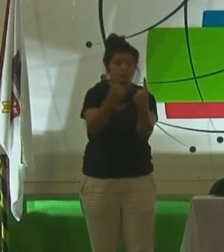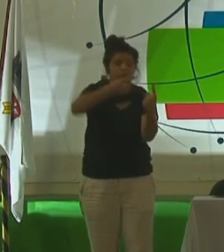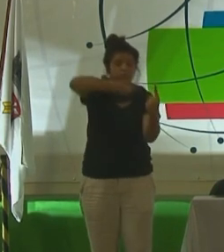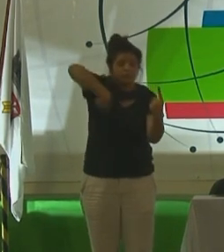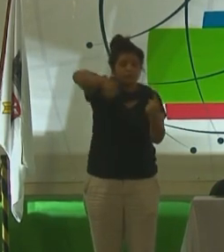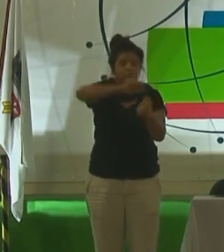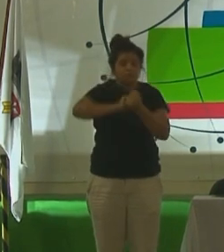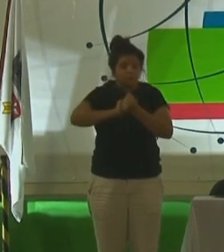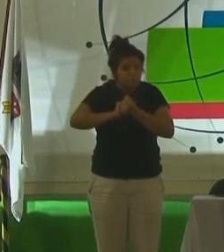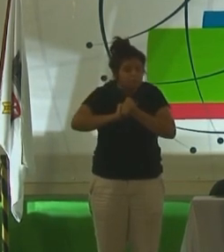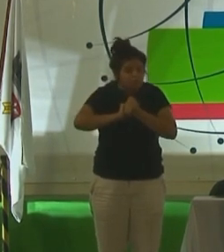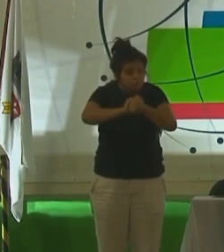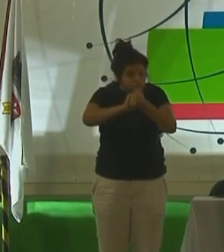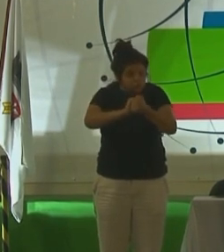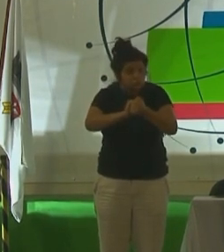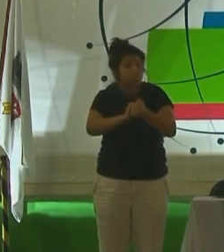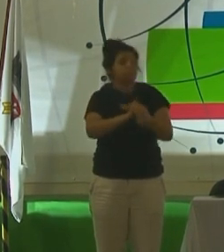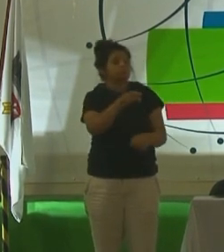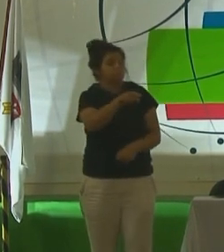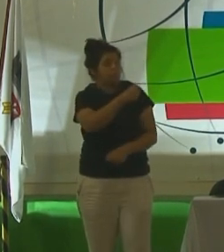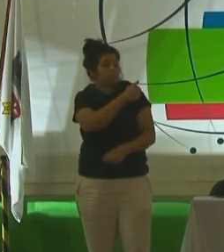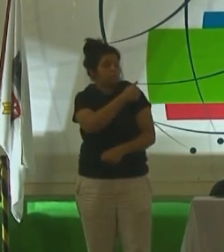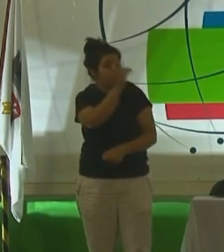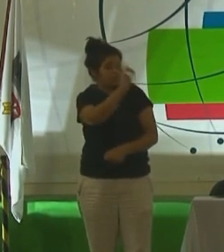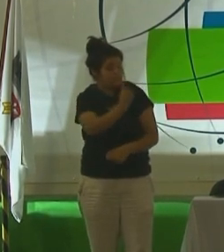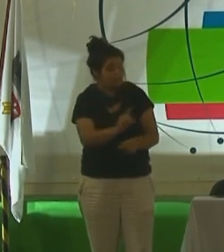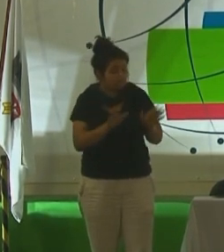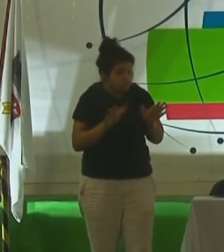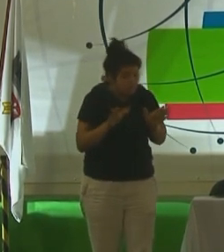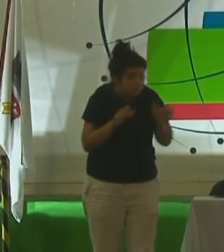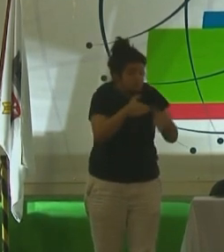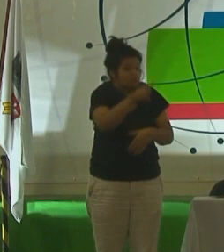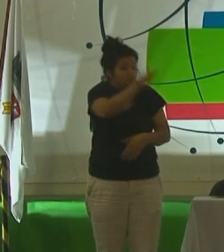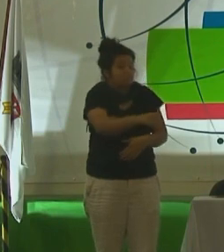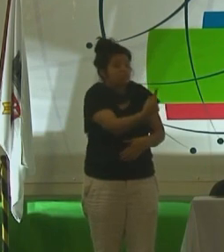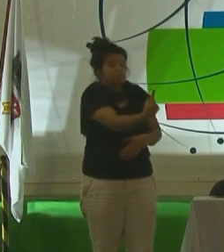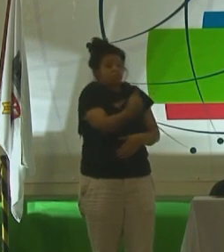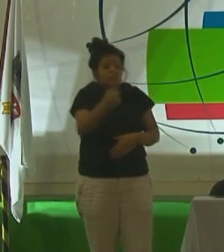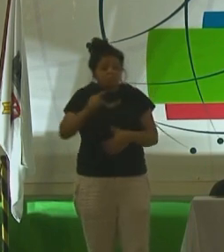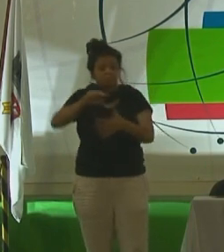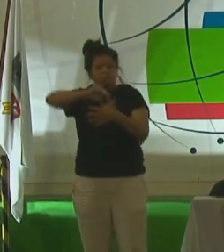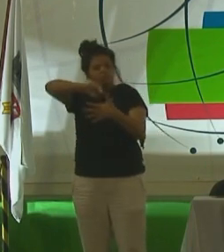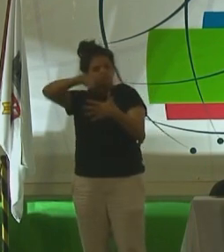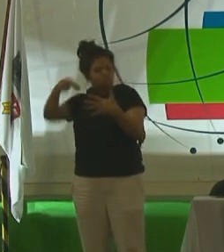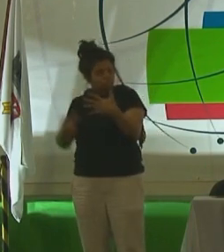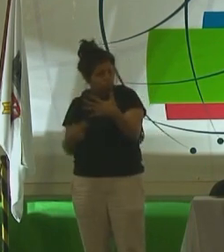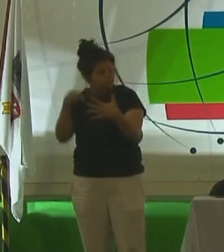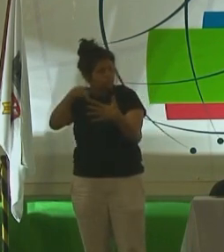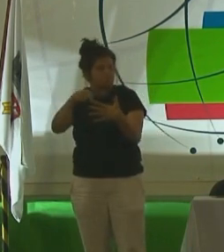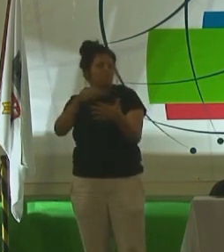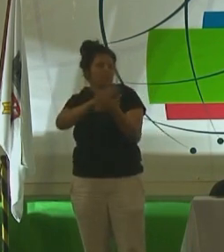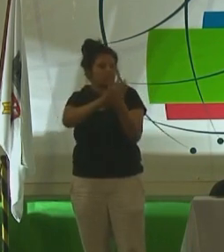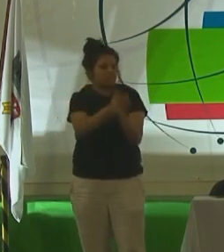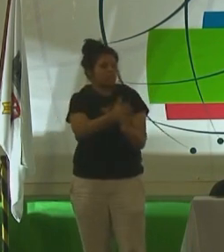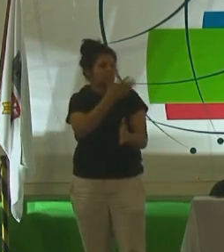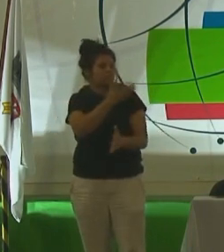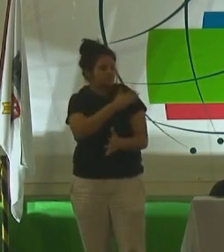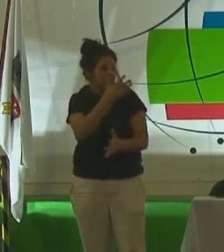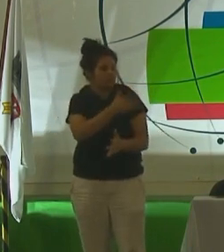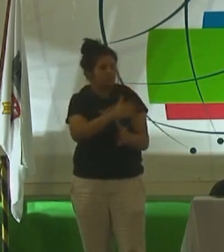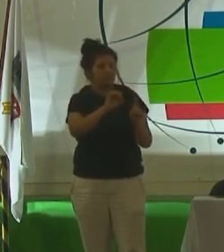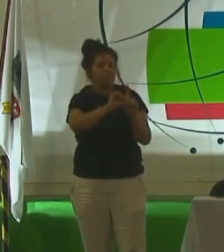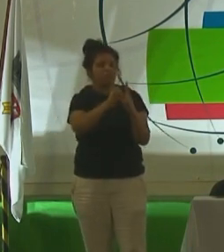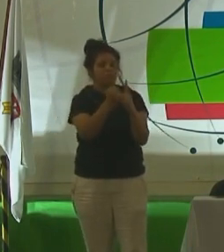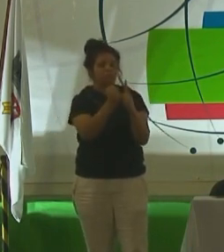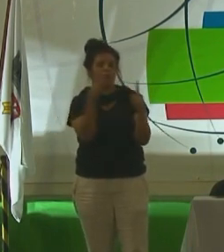colocarmos receptivos a esse aluno com deficiência que chega, né, que foi estigmatizado, que foi excluído ao longo de toda a